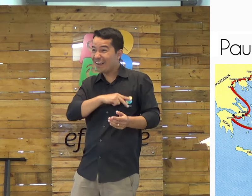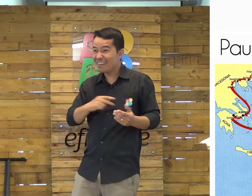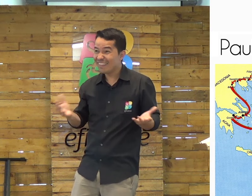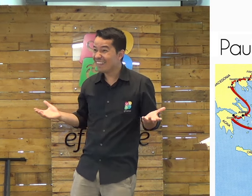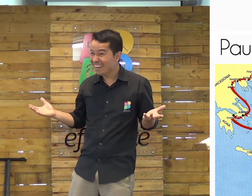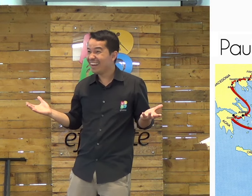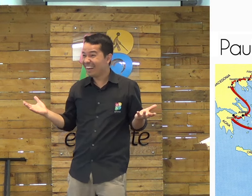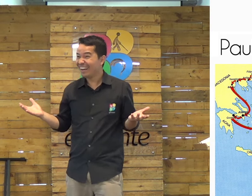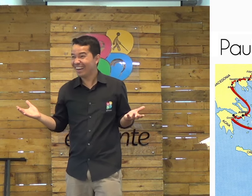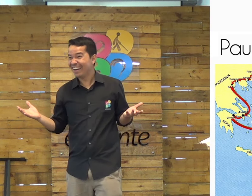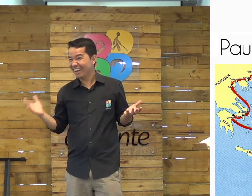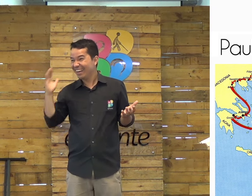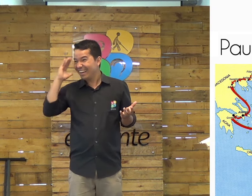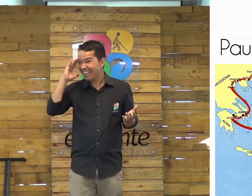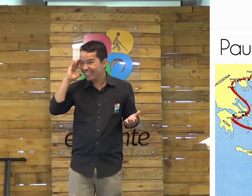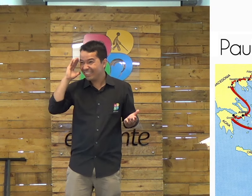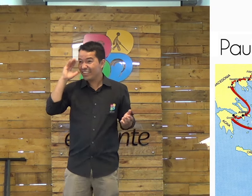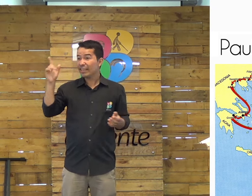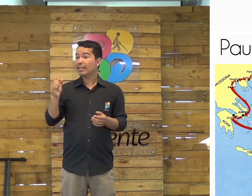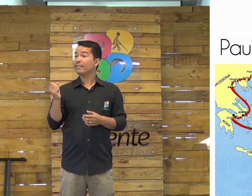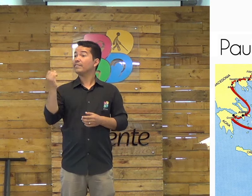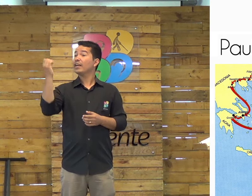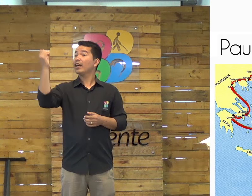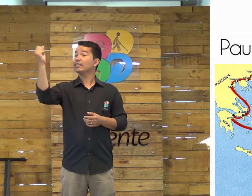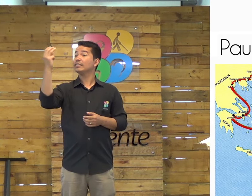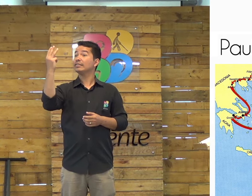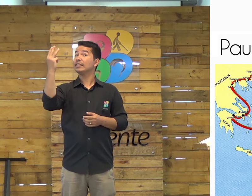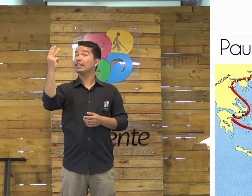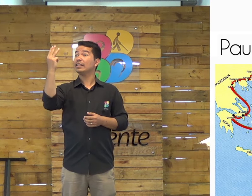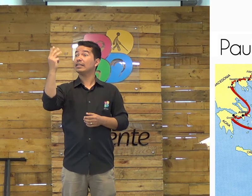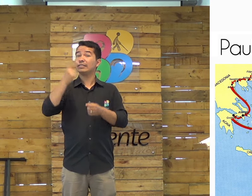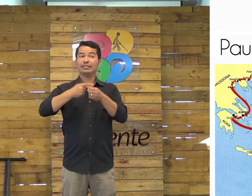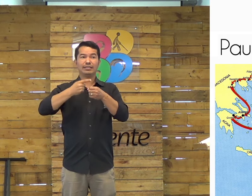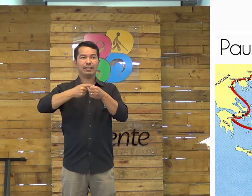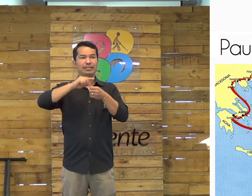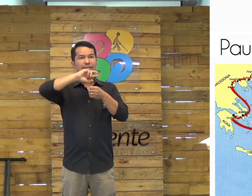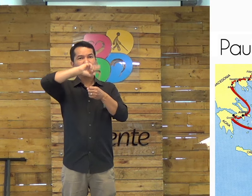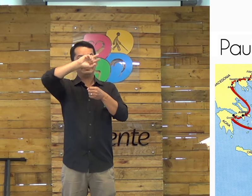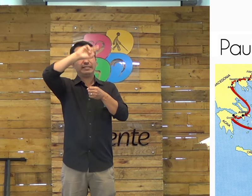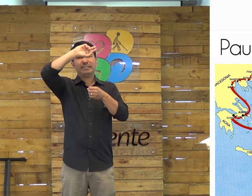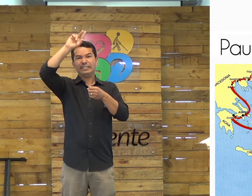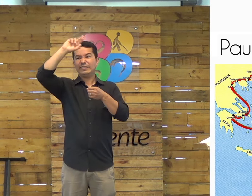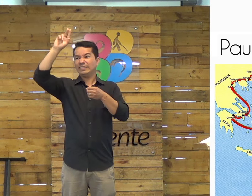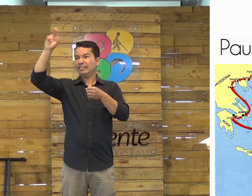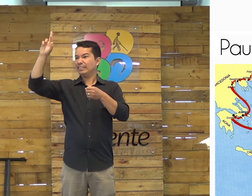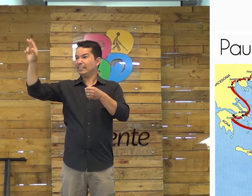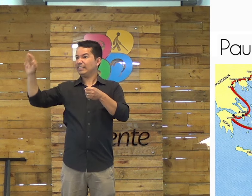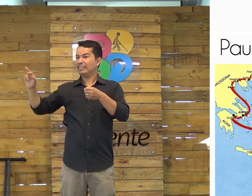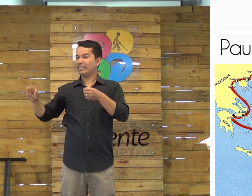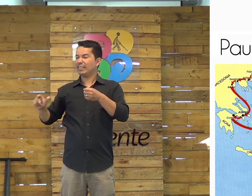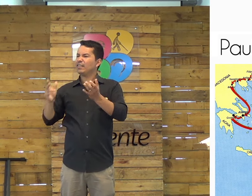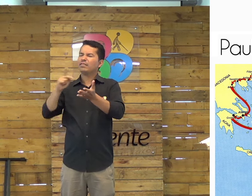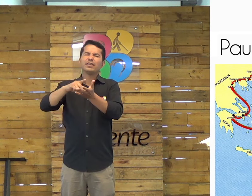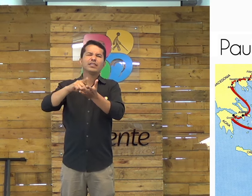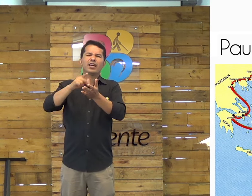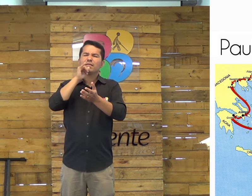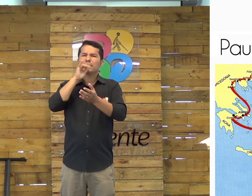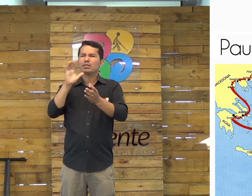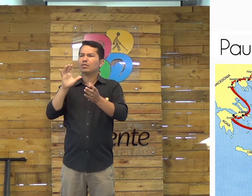missionários? Vocês podem aprender com ele então. Entendem? Ele foi para 3 cidades